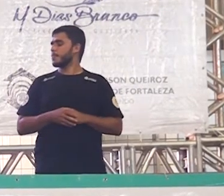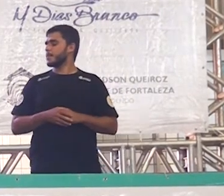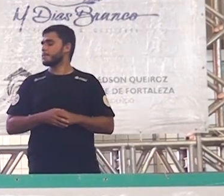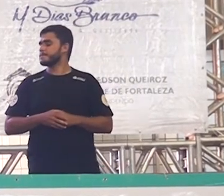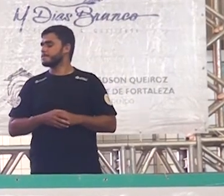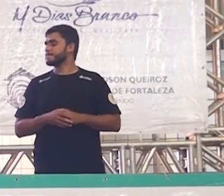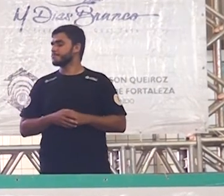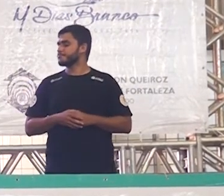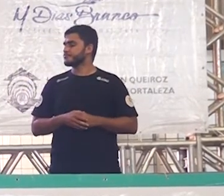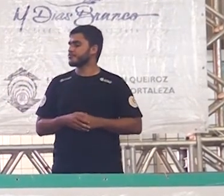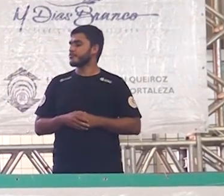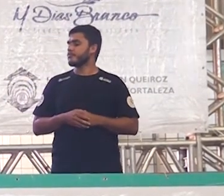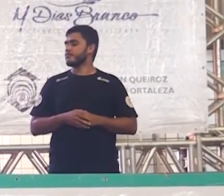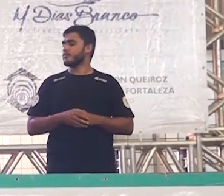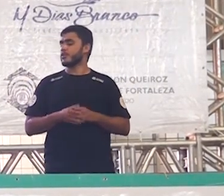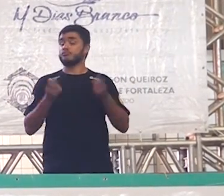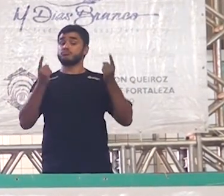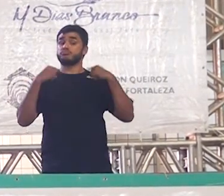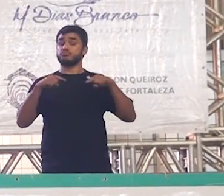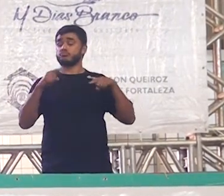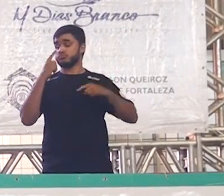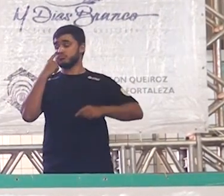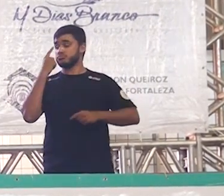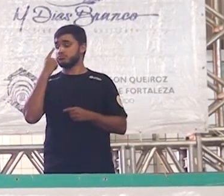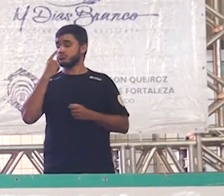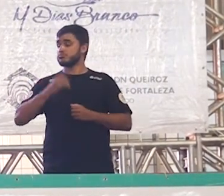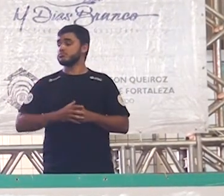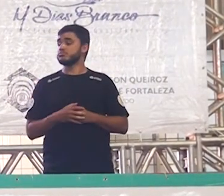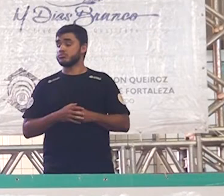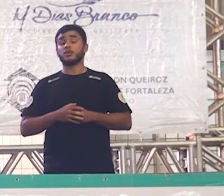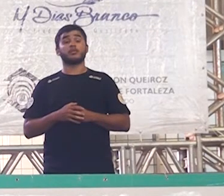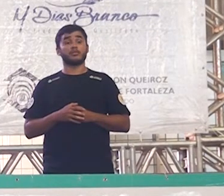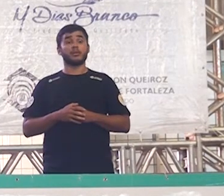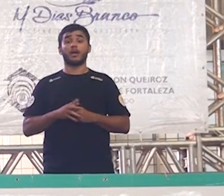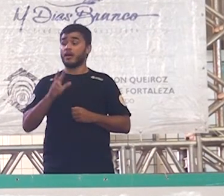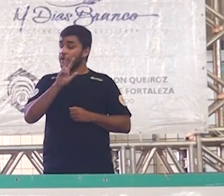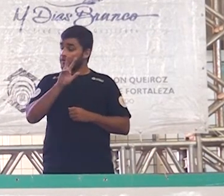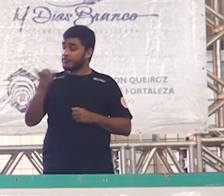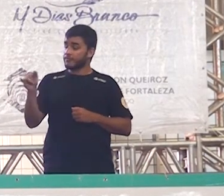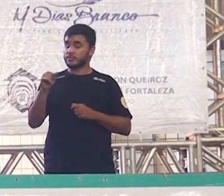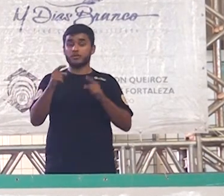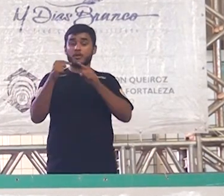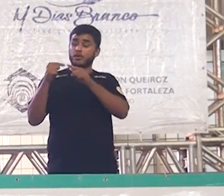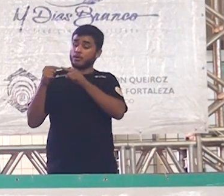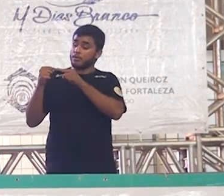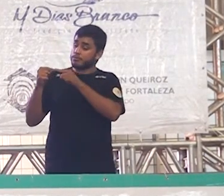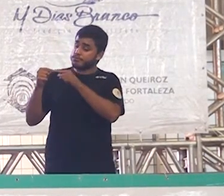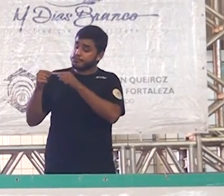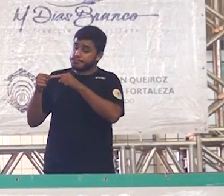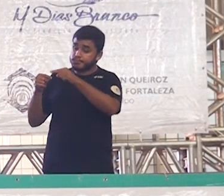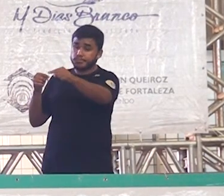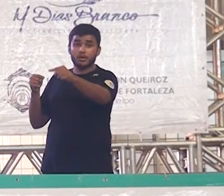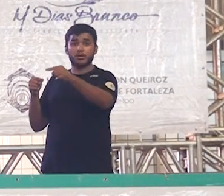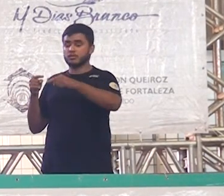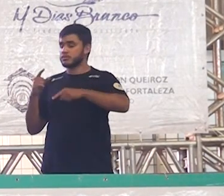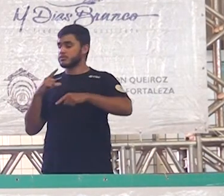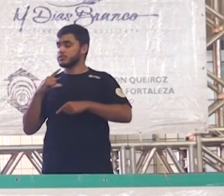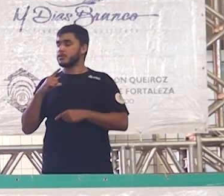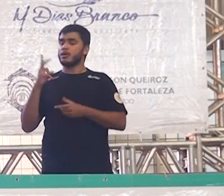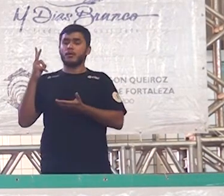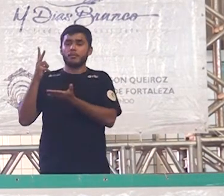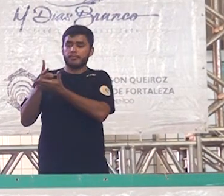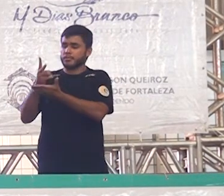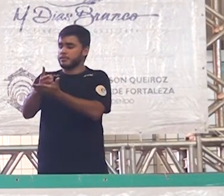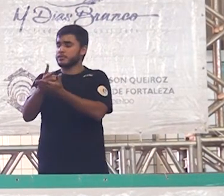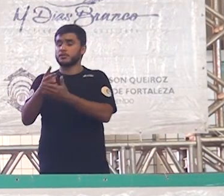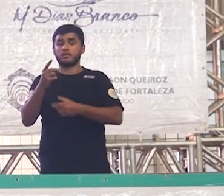Depois disso, ele diz para a nossa questão que ele vai manter mais 1/3 do trajeto com velocidade constante. Ei, meninos,